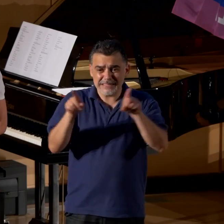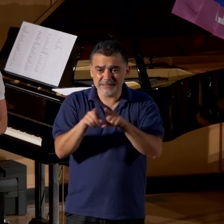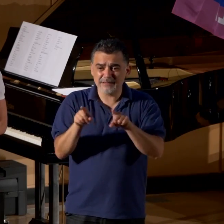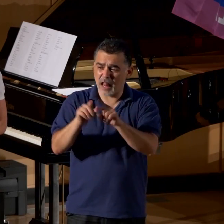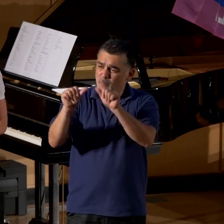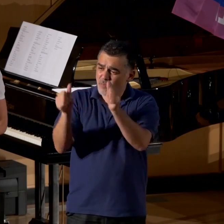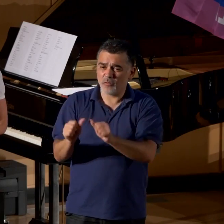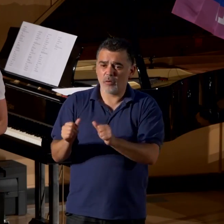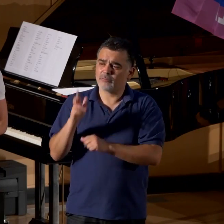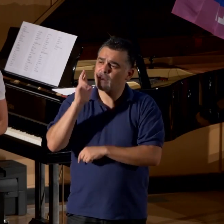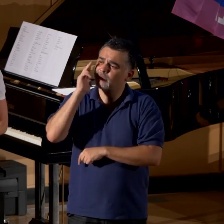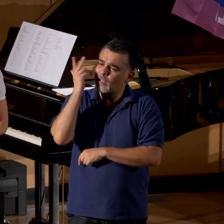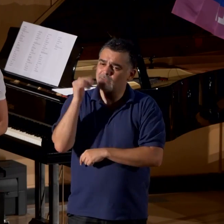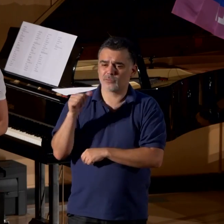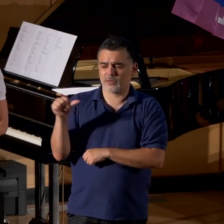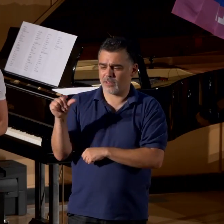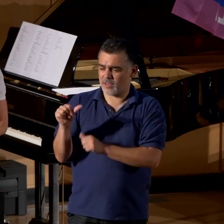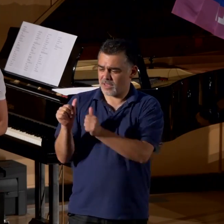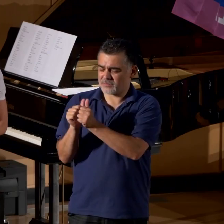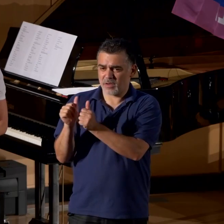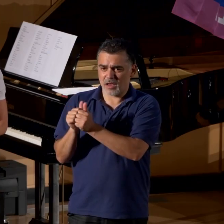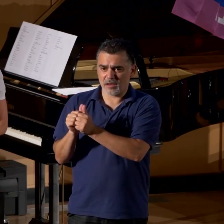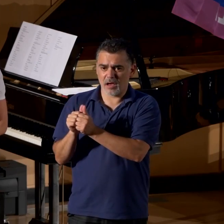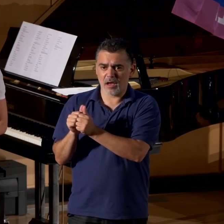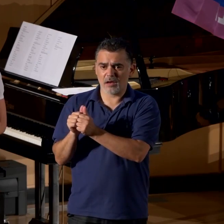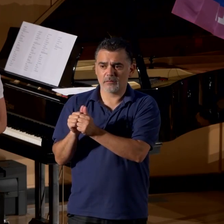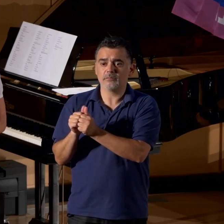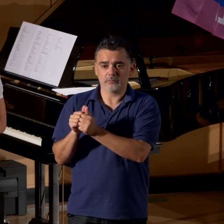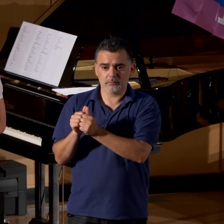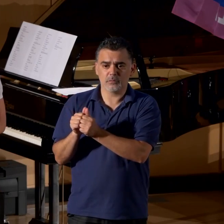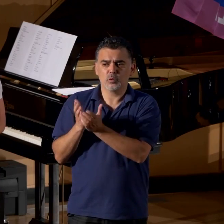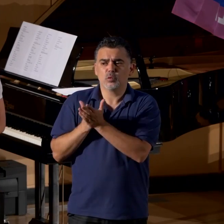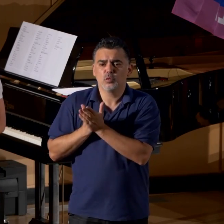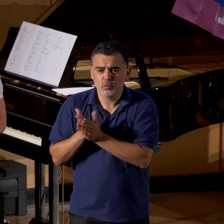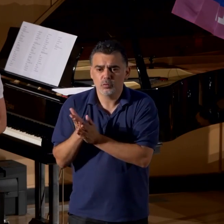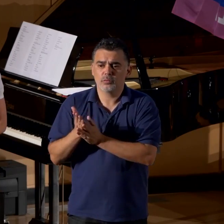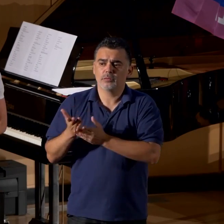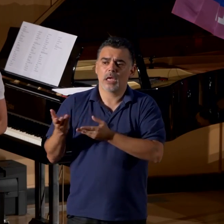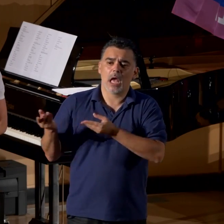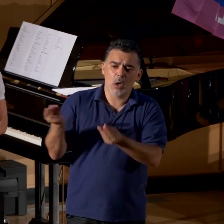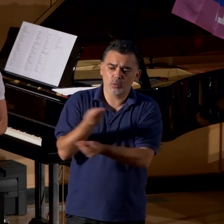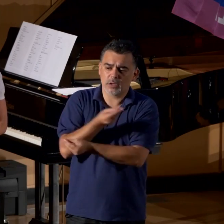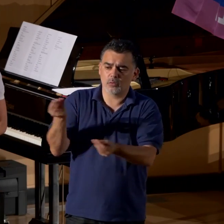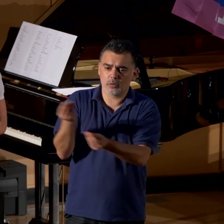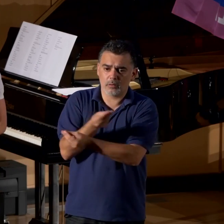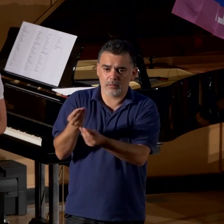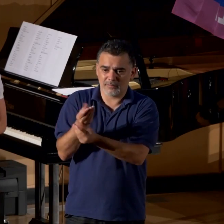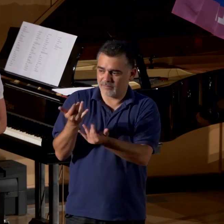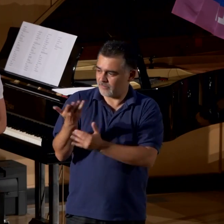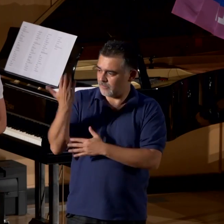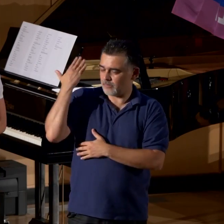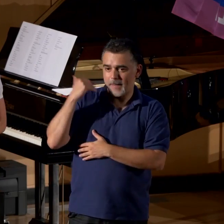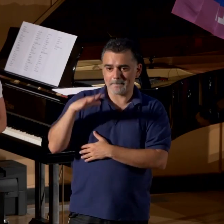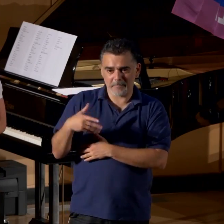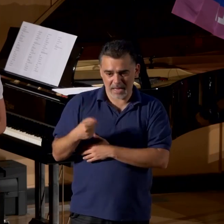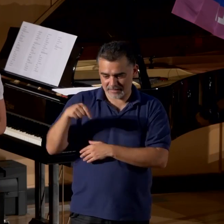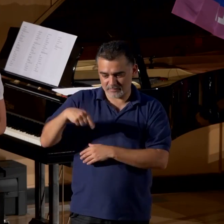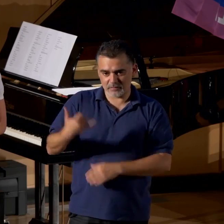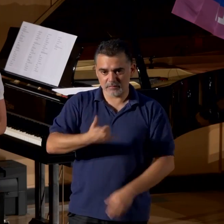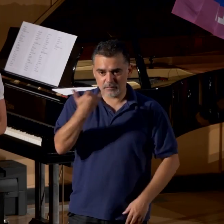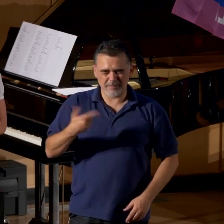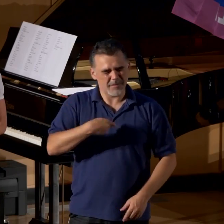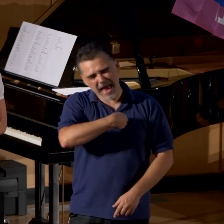nationaler AIDS-Beirat, ist einen kontinuierlichen Austausch mindestens einmal im Jahr, so wie wir das im März dieses Jahres auch hatten, mit